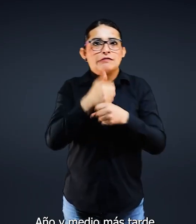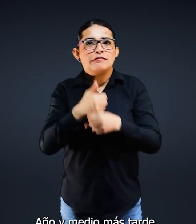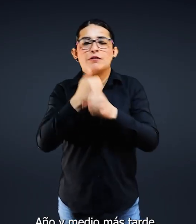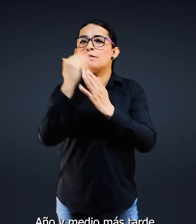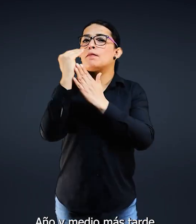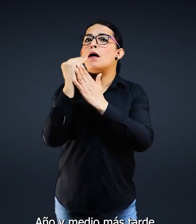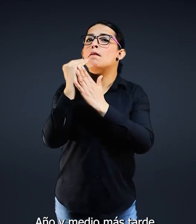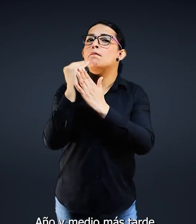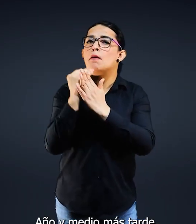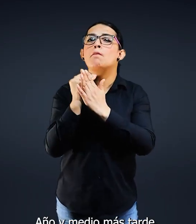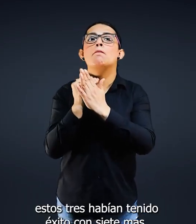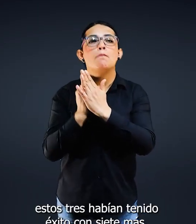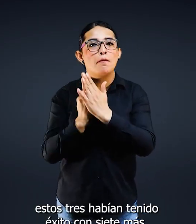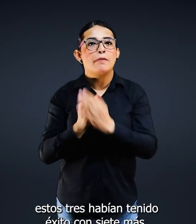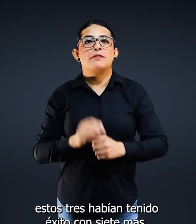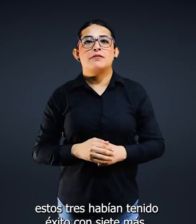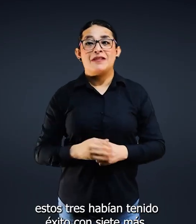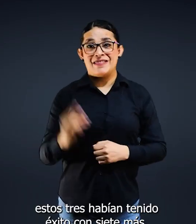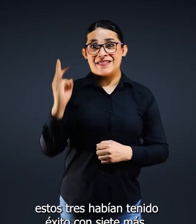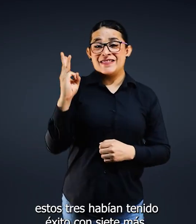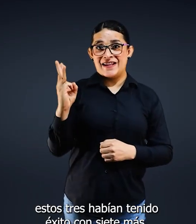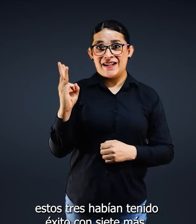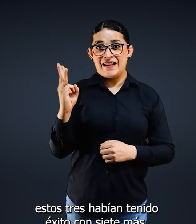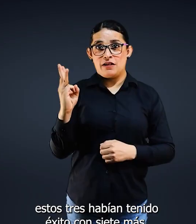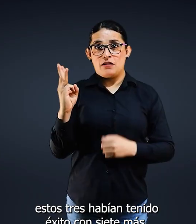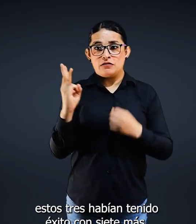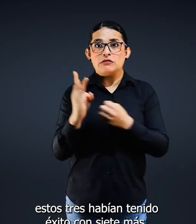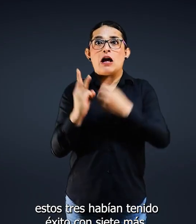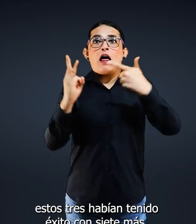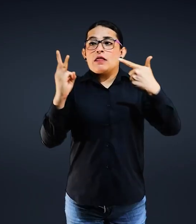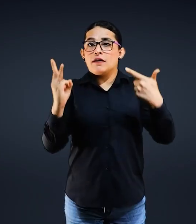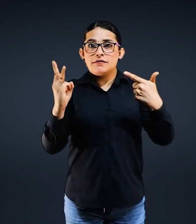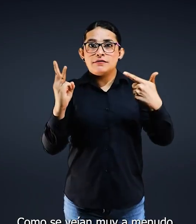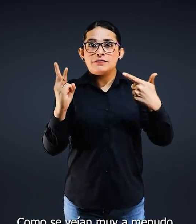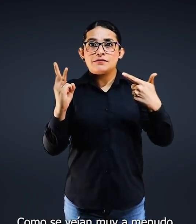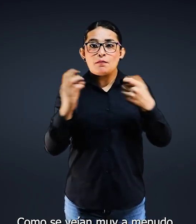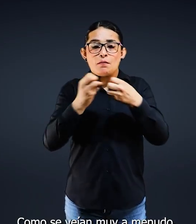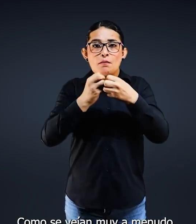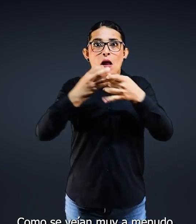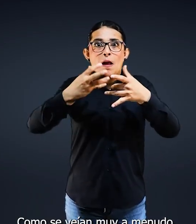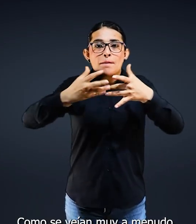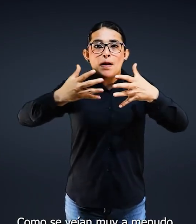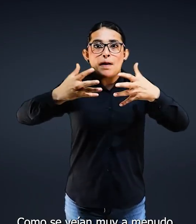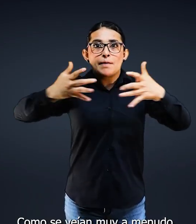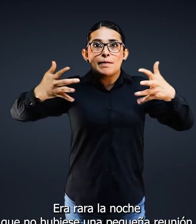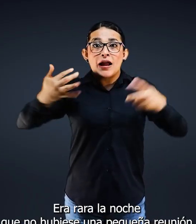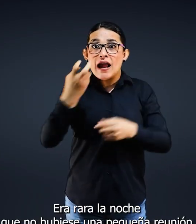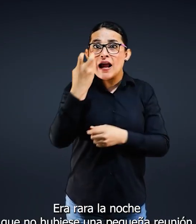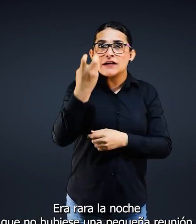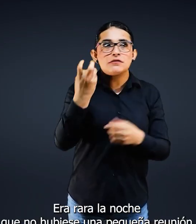Año y medio más tarde, estos tres habían tenido éxito con 7 más. Como se veían muy a menudo, era rara la noche